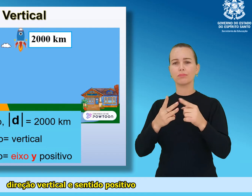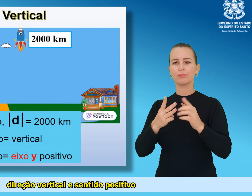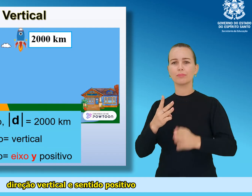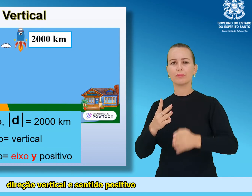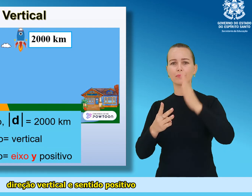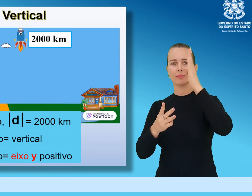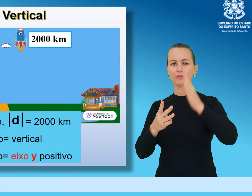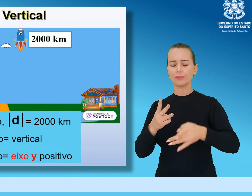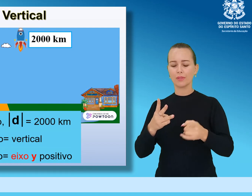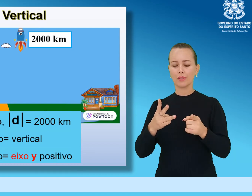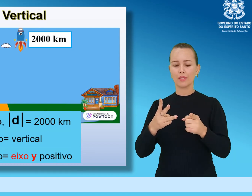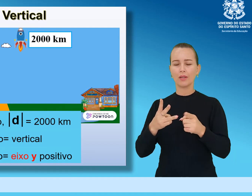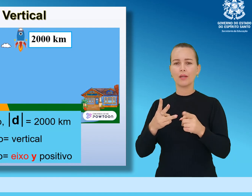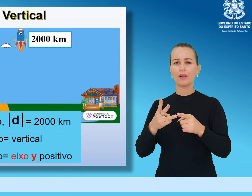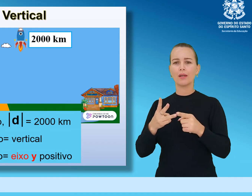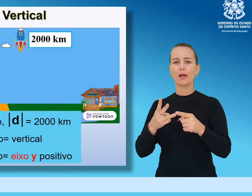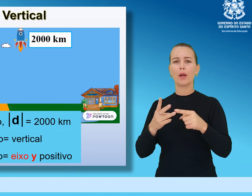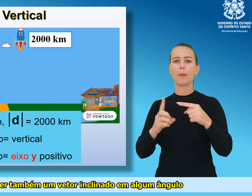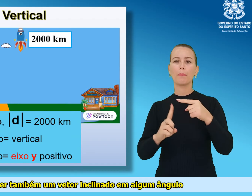positivo.